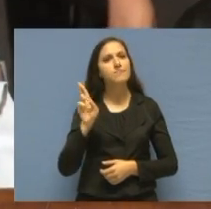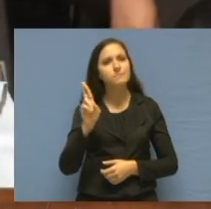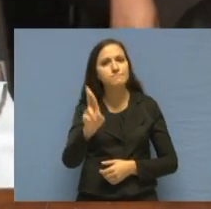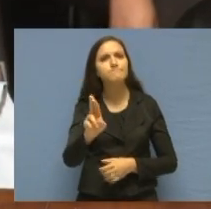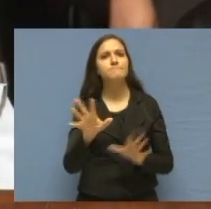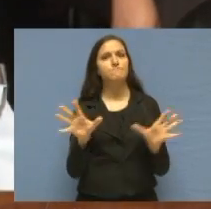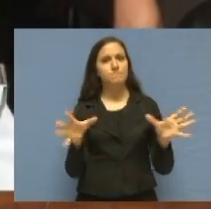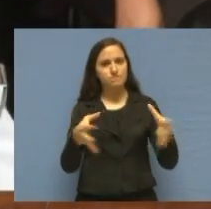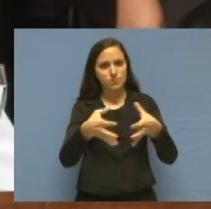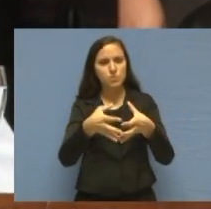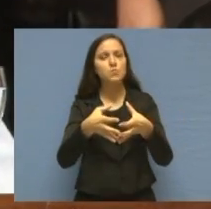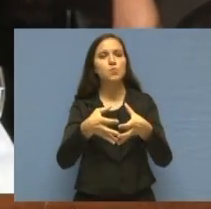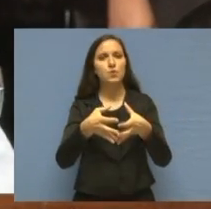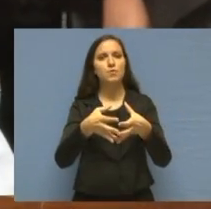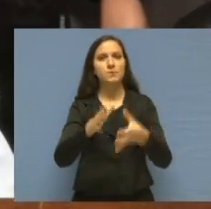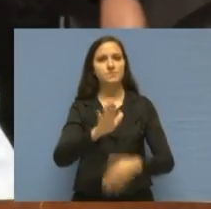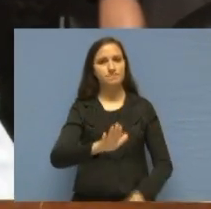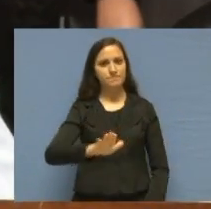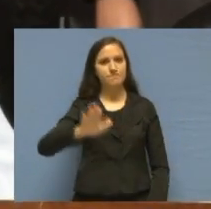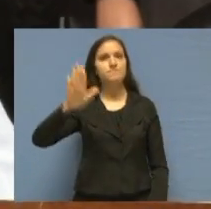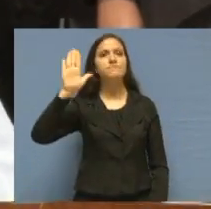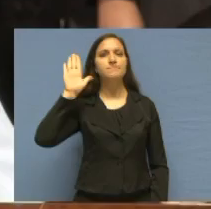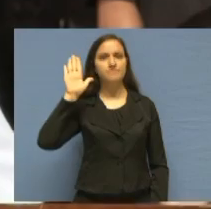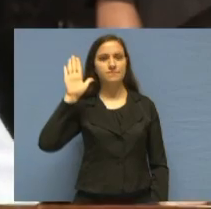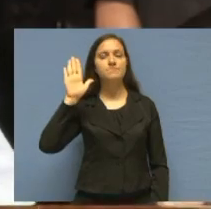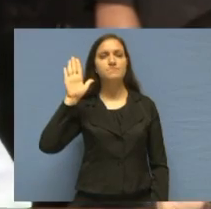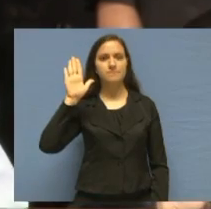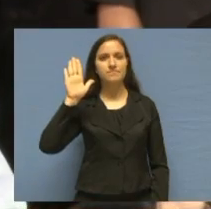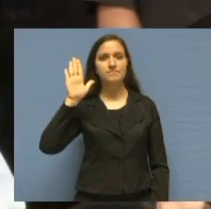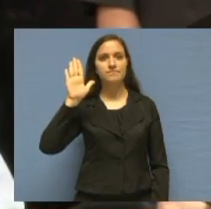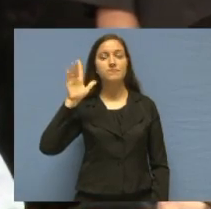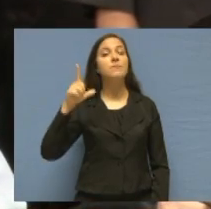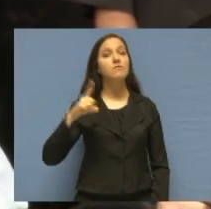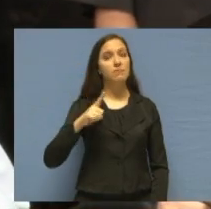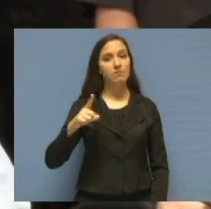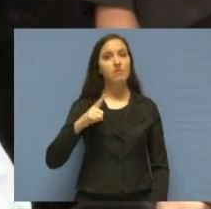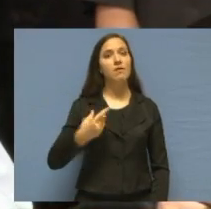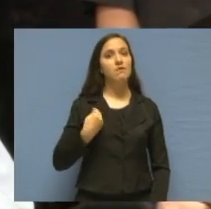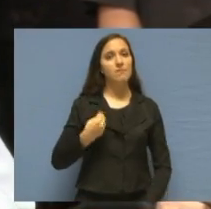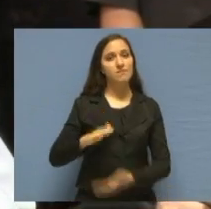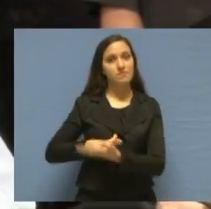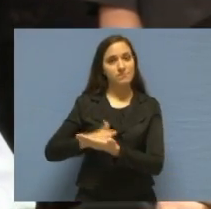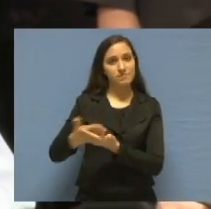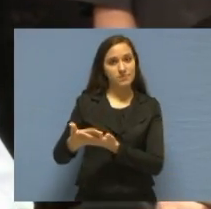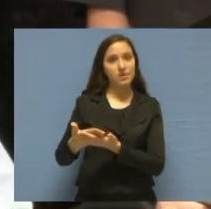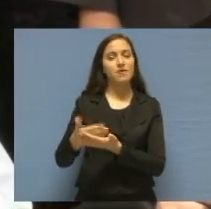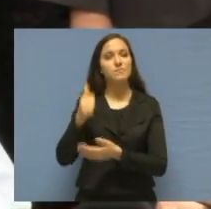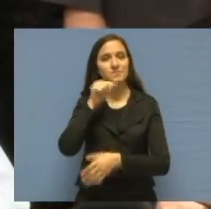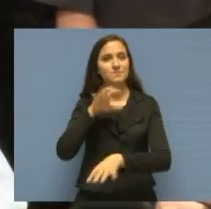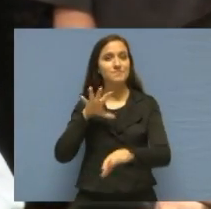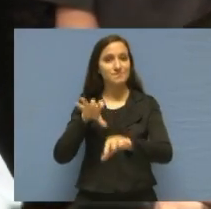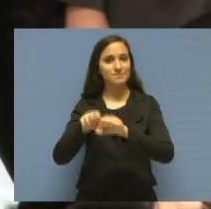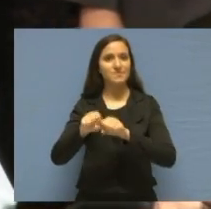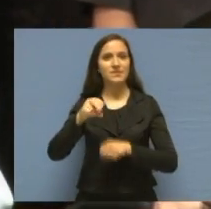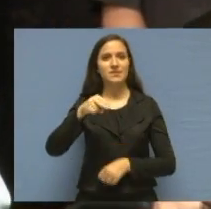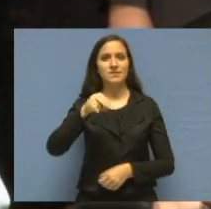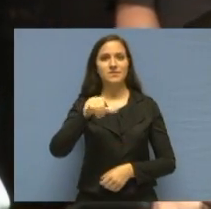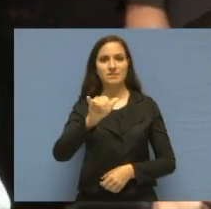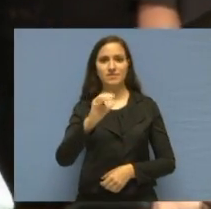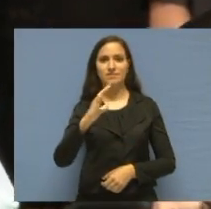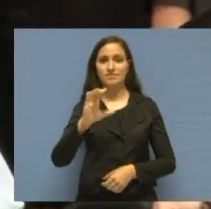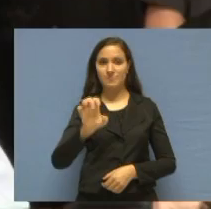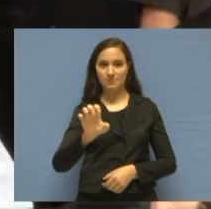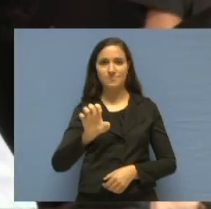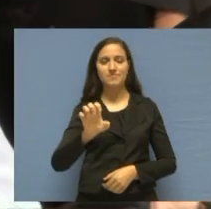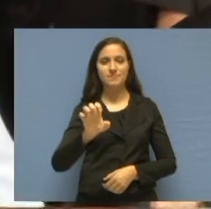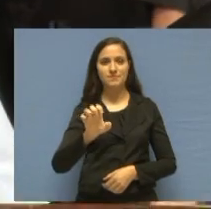turmas, prestar o juramento, que será interpretado pela formanda Nice Marcele de Leon